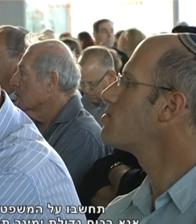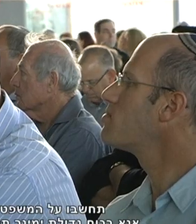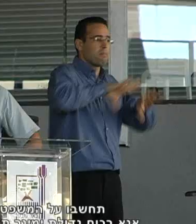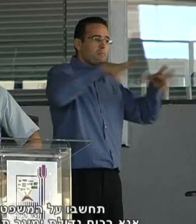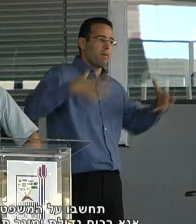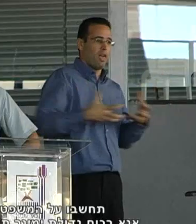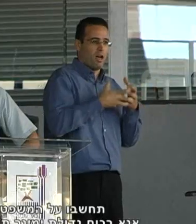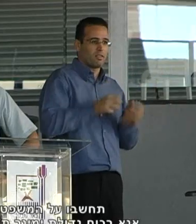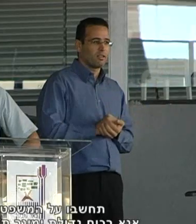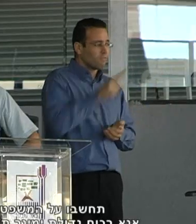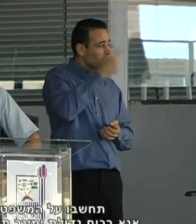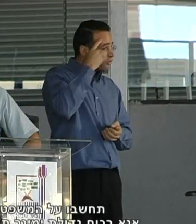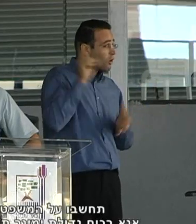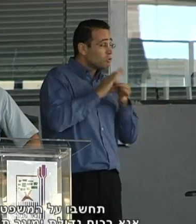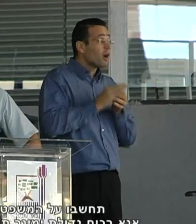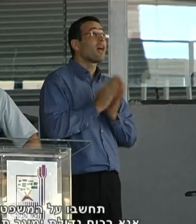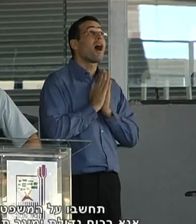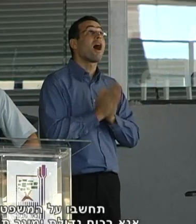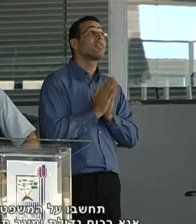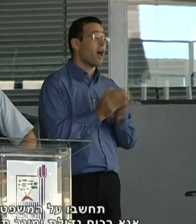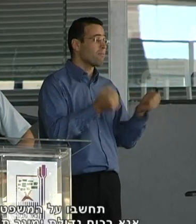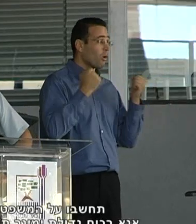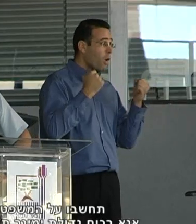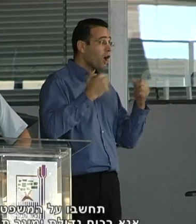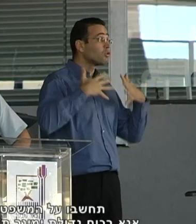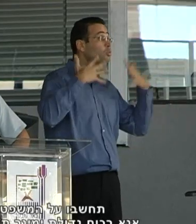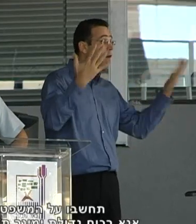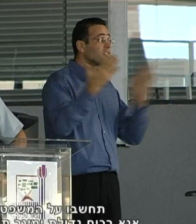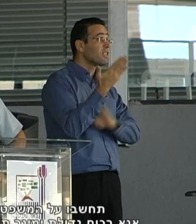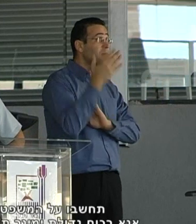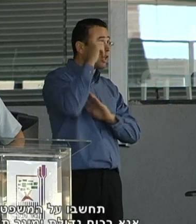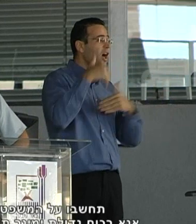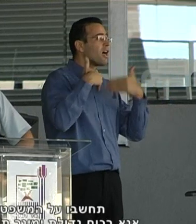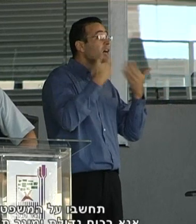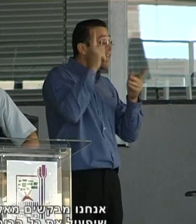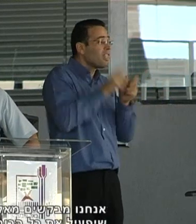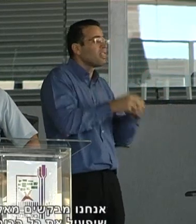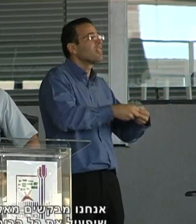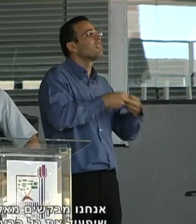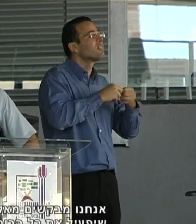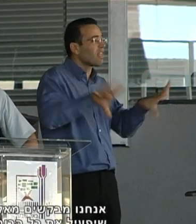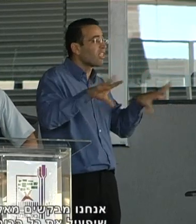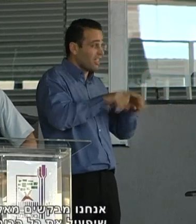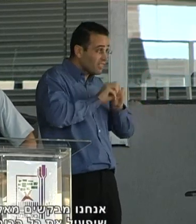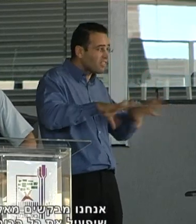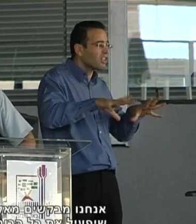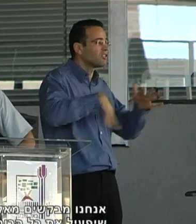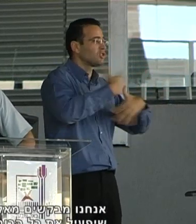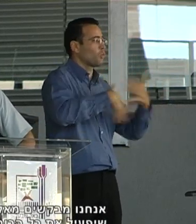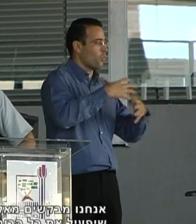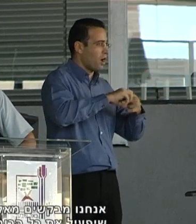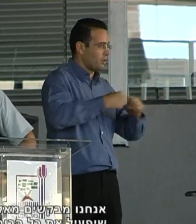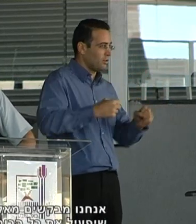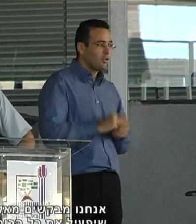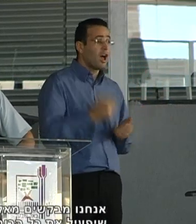ותחשבו על המשפט הזה, אנה בכוח, גדולת ימינך, תתיר צרורה. אנחנו מבקשים מאלוהים שיפעיל